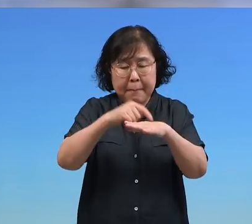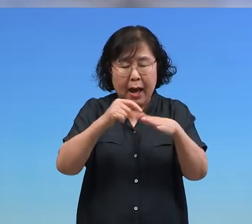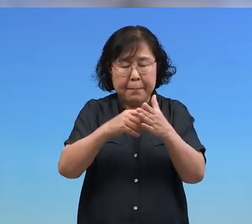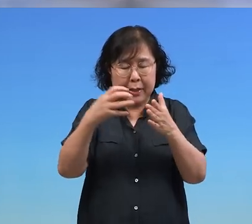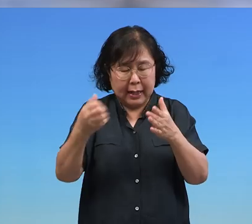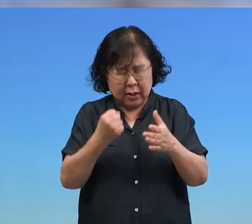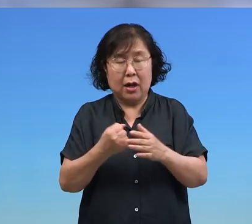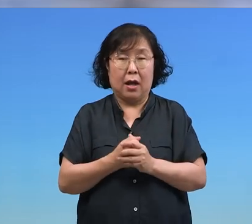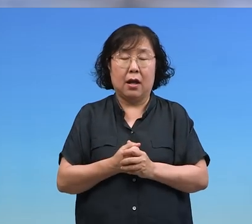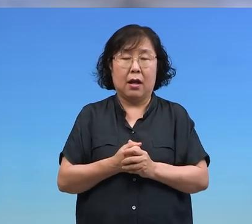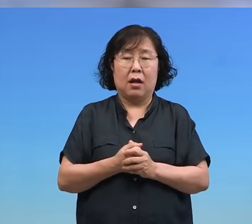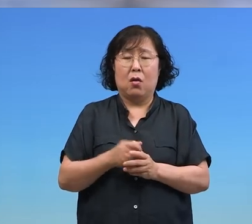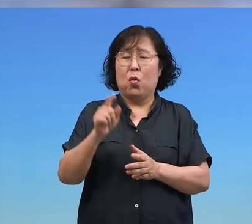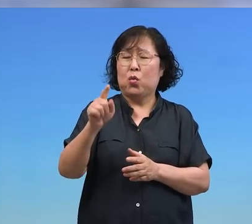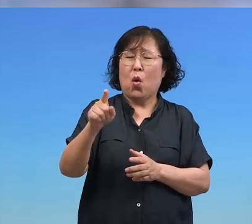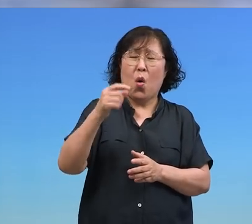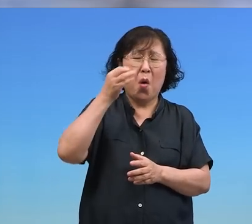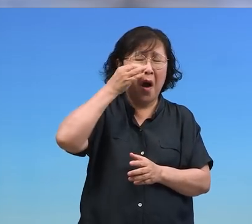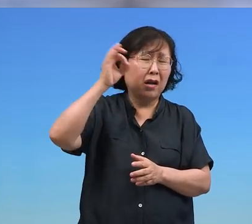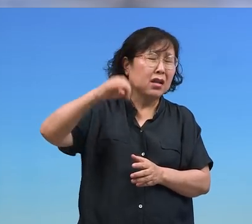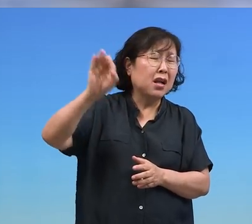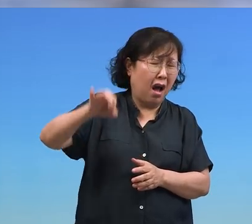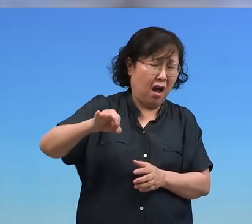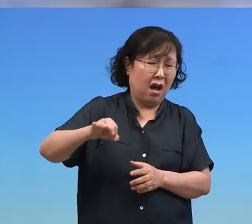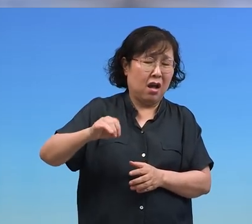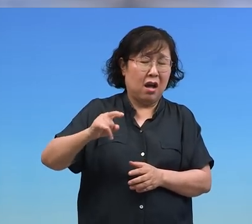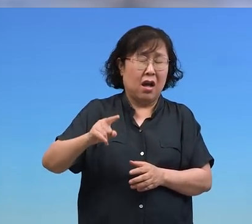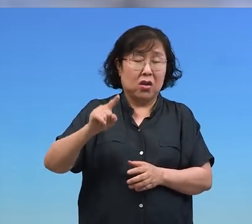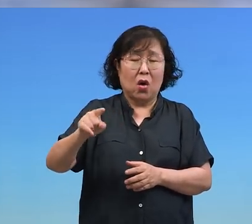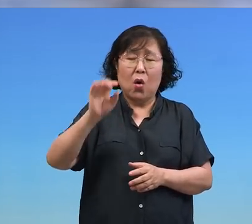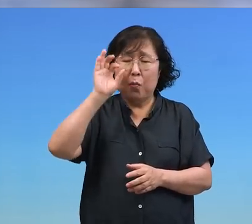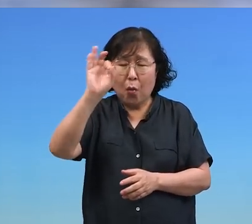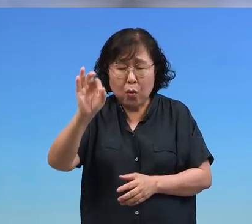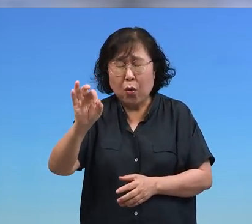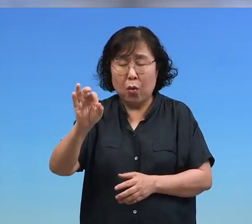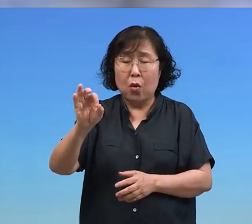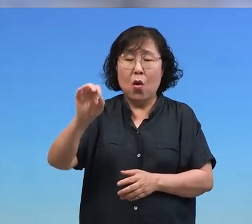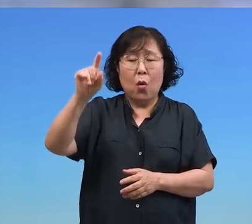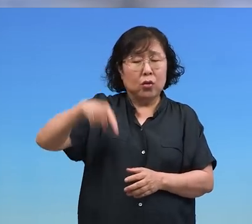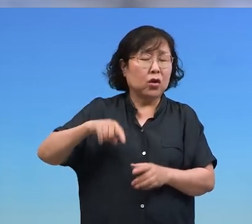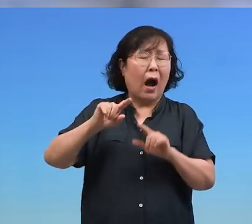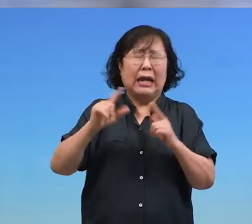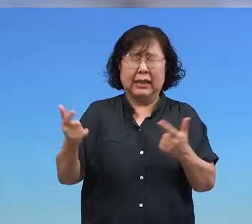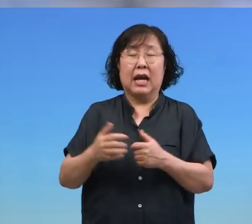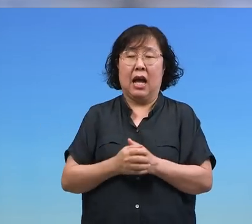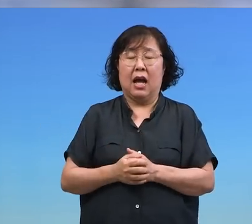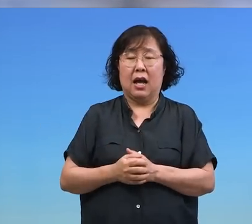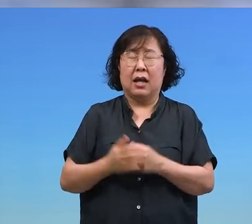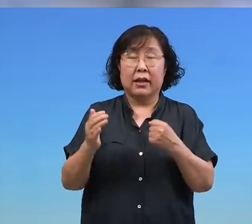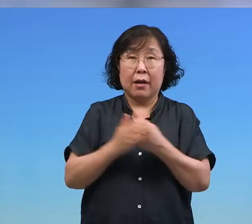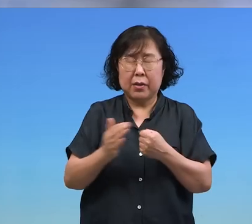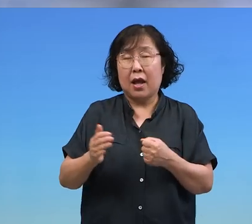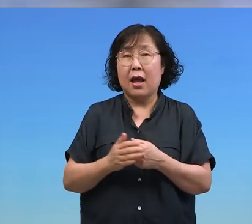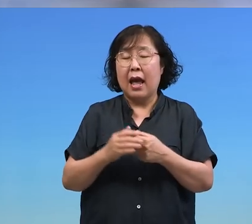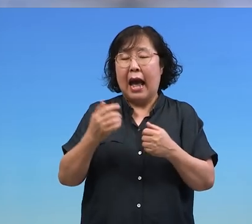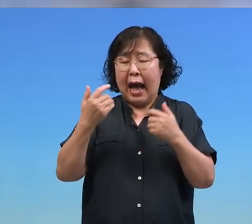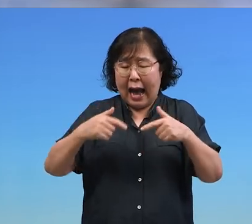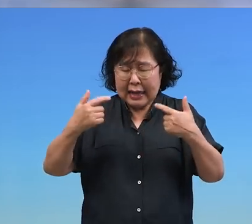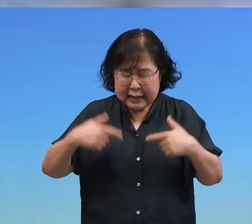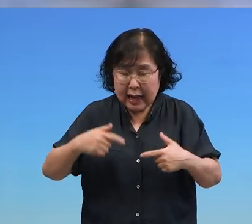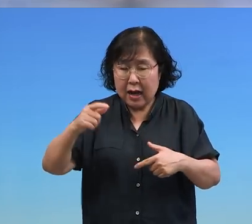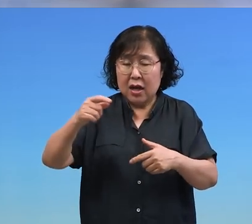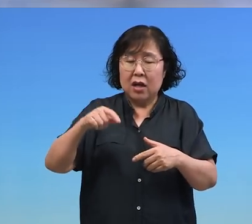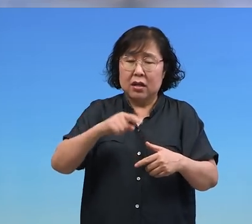말씀으로 너 볼 게 뭐 있다고 너한테 오겠니 뭐 이런 말씀도 하시고요 항상 고맙게